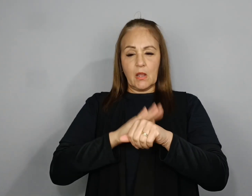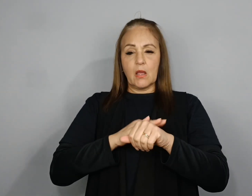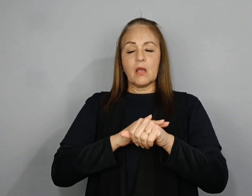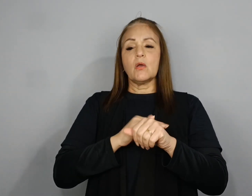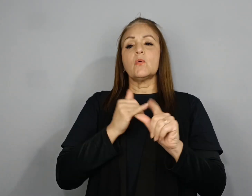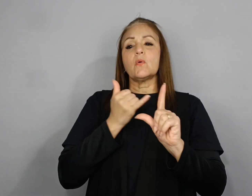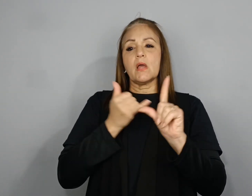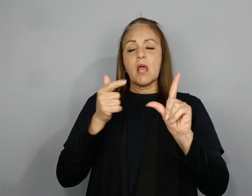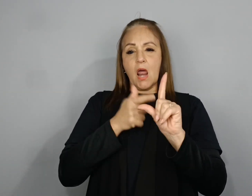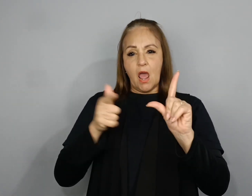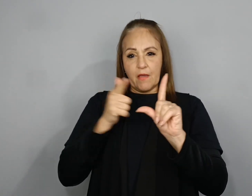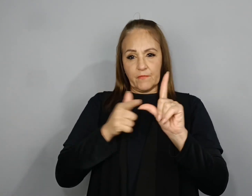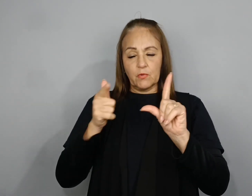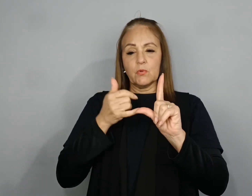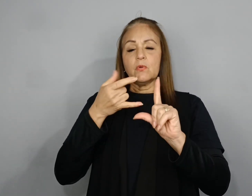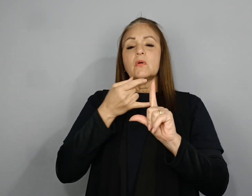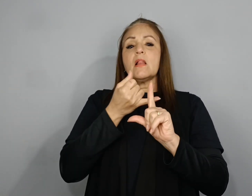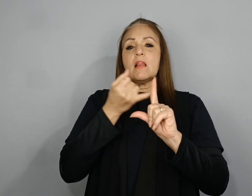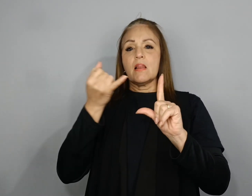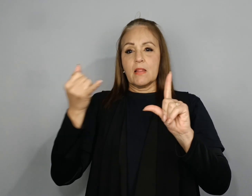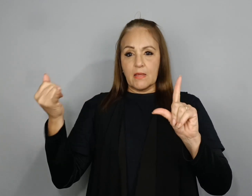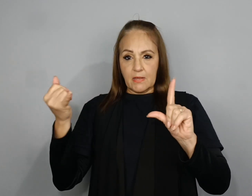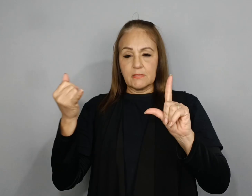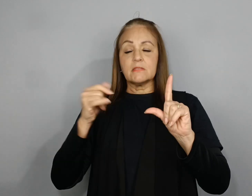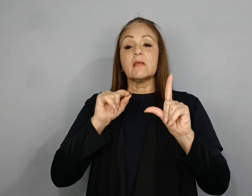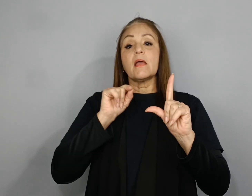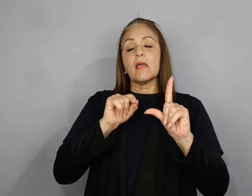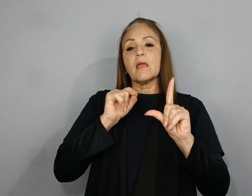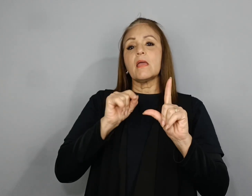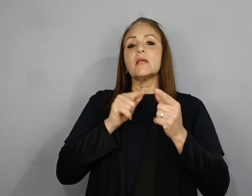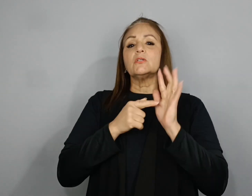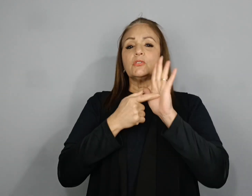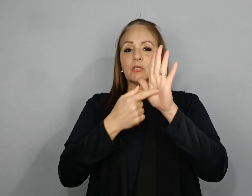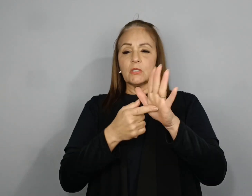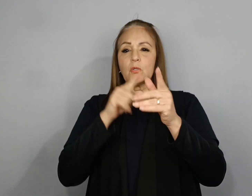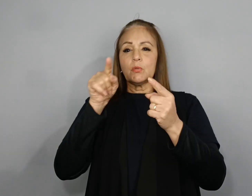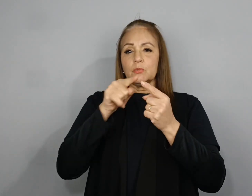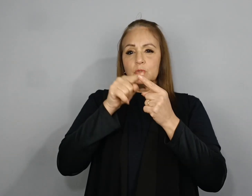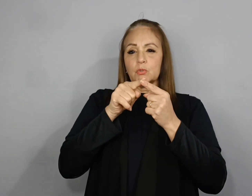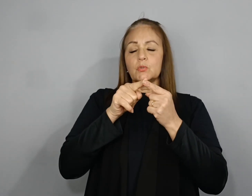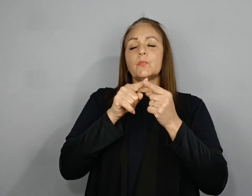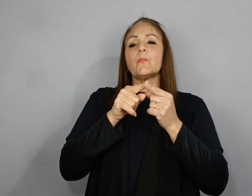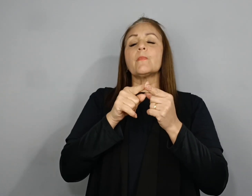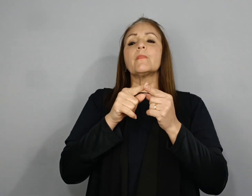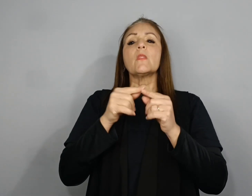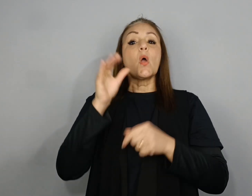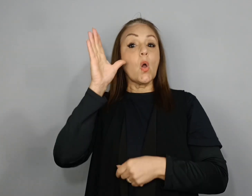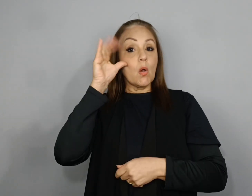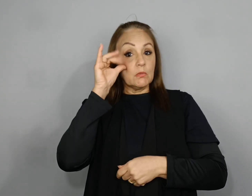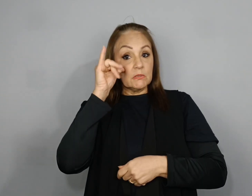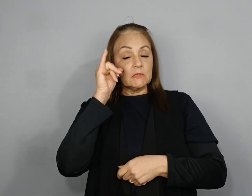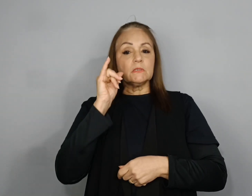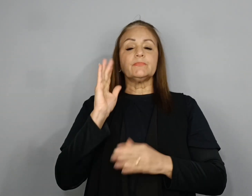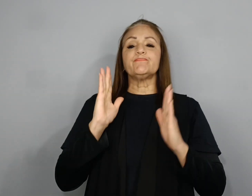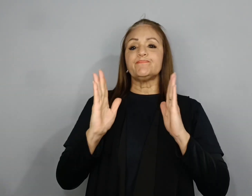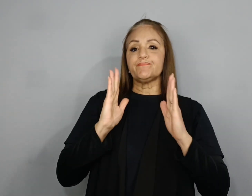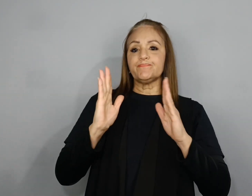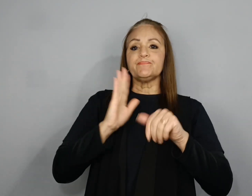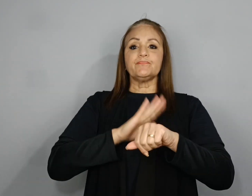mais indicado, principalmente quando o objetivo é mostrar as observações em função de tempo em que elas foram